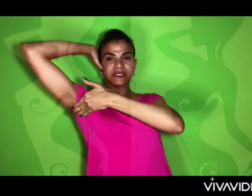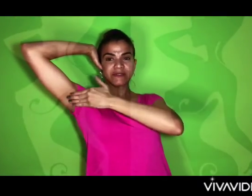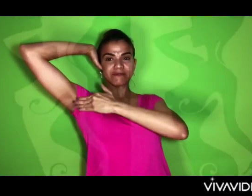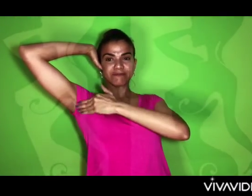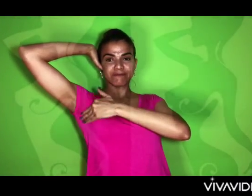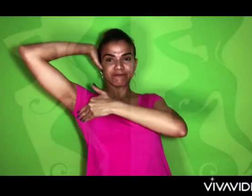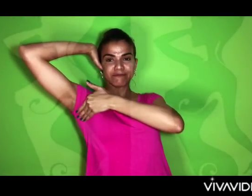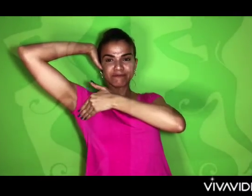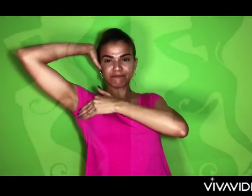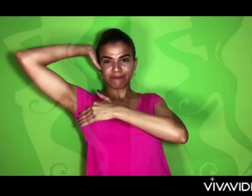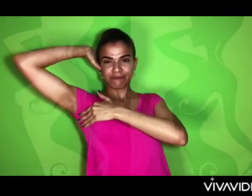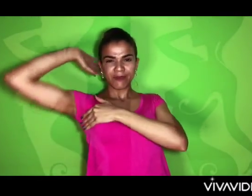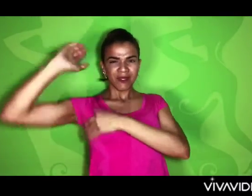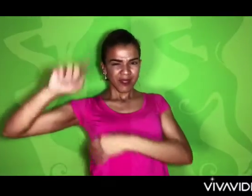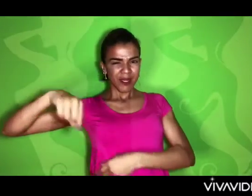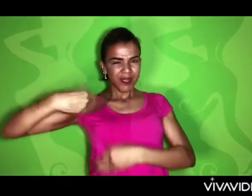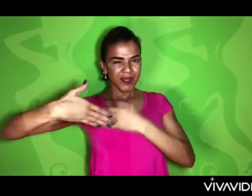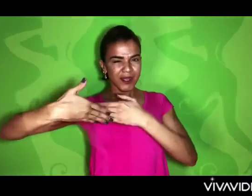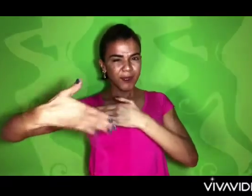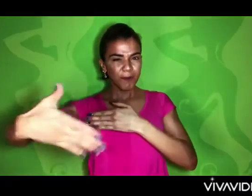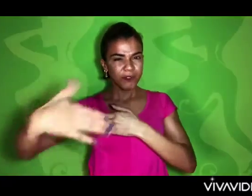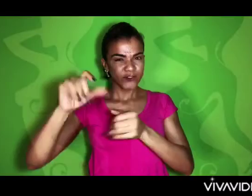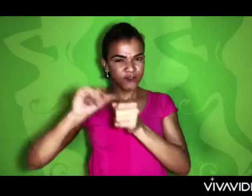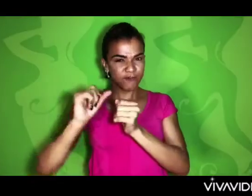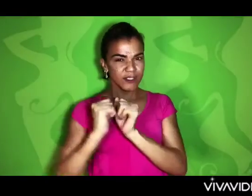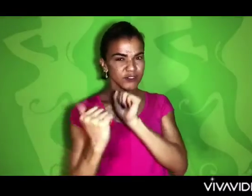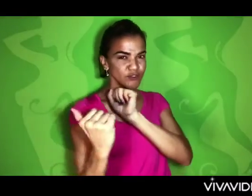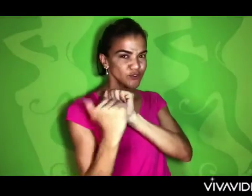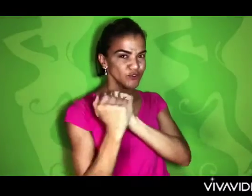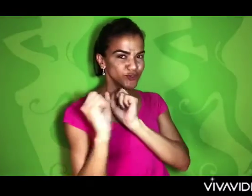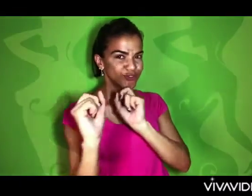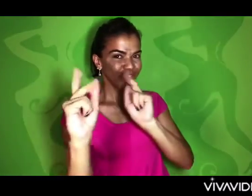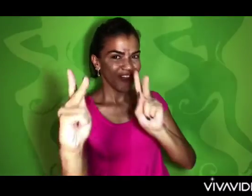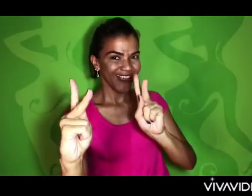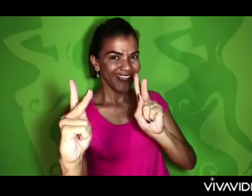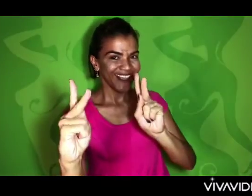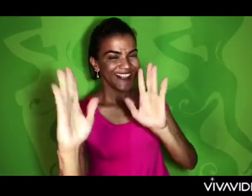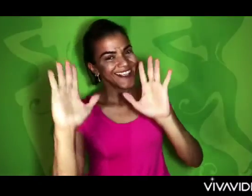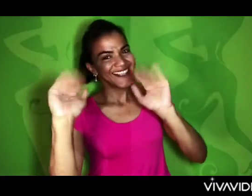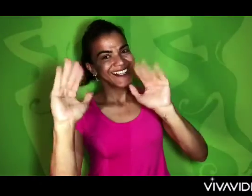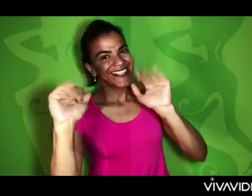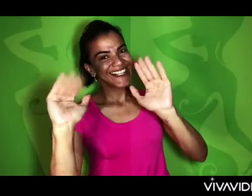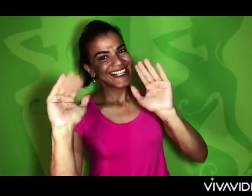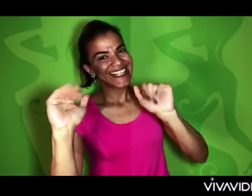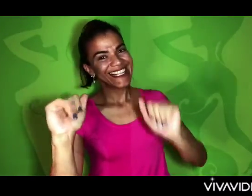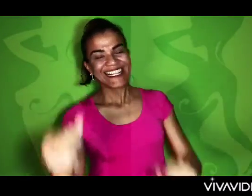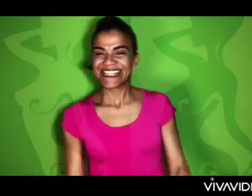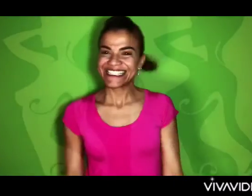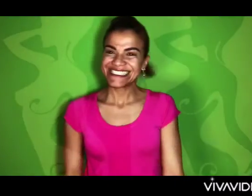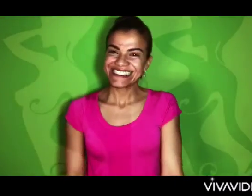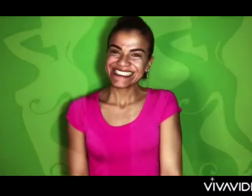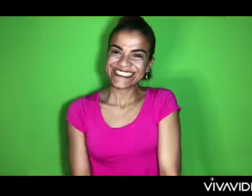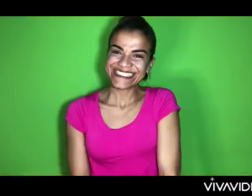de frente a um espelho sentindo e apalpando nós vamos fazer juntos em breve ok